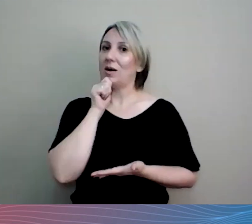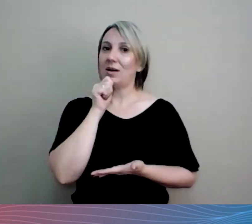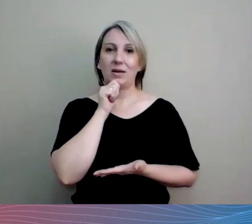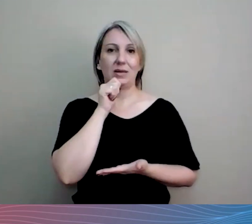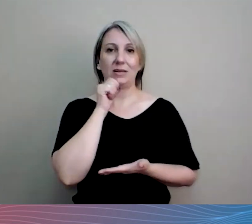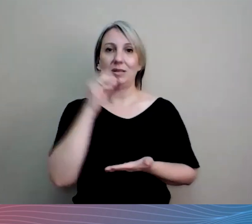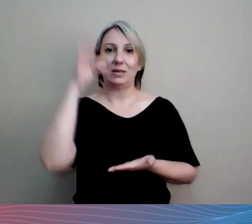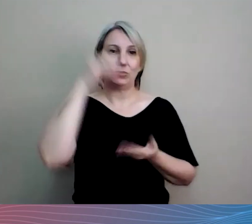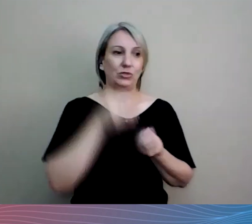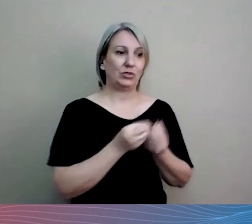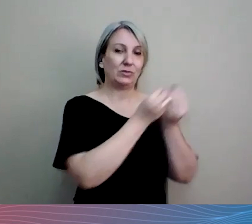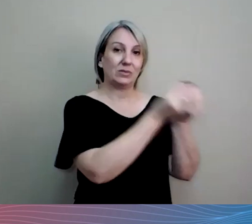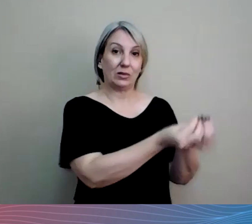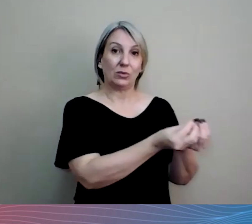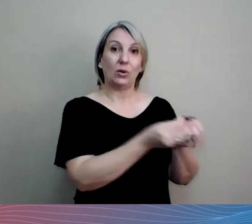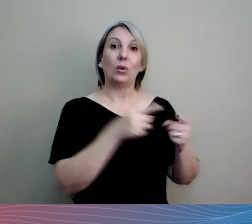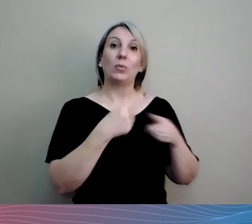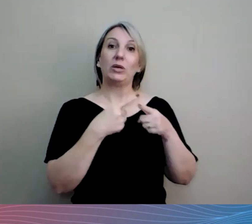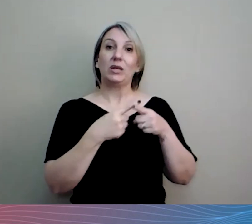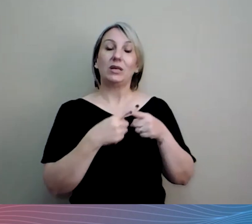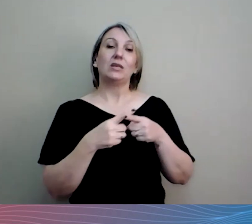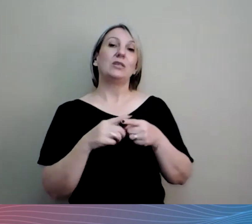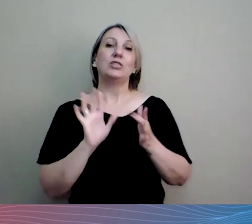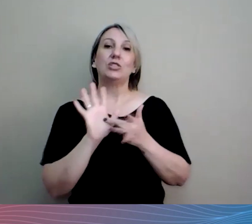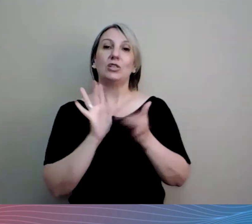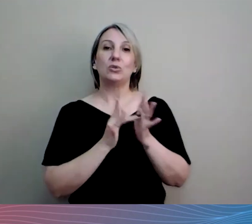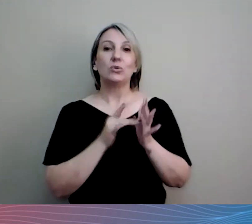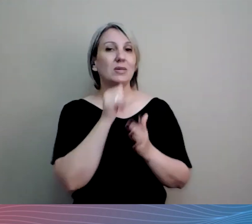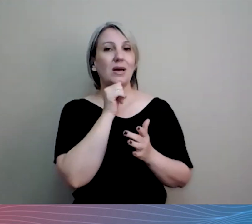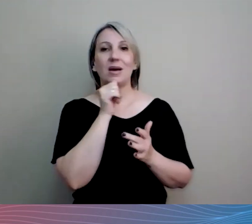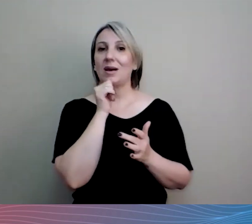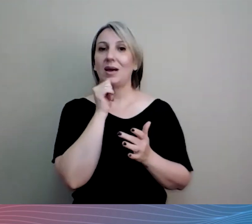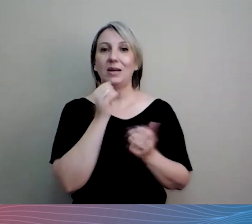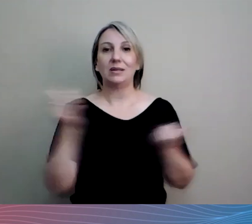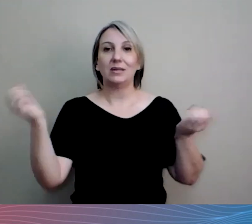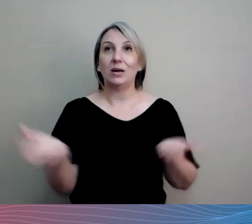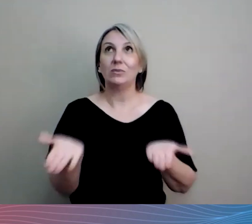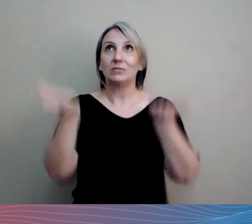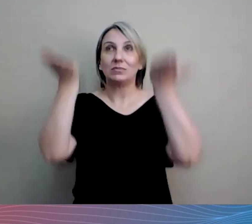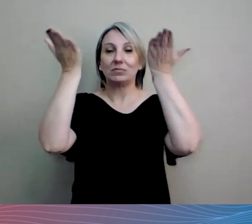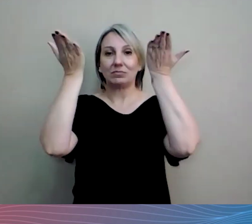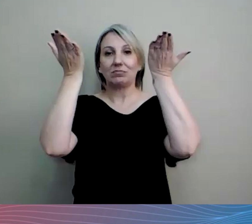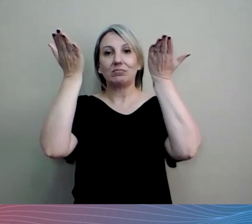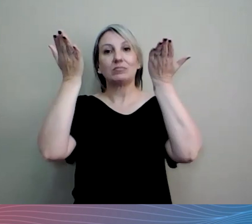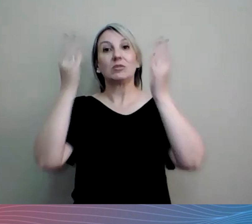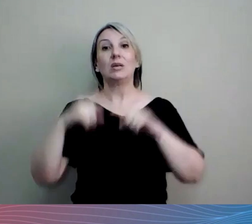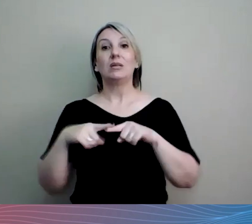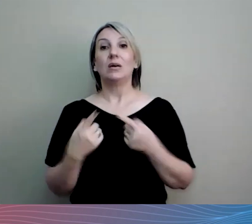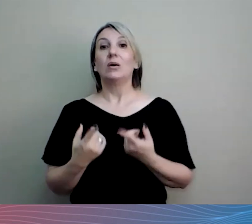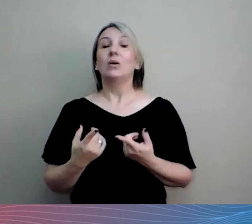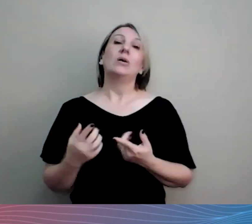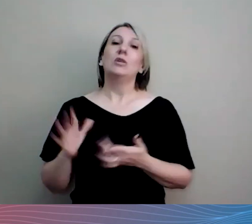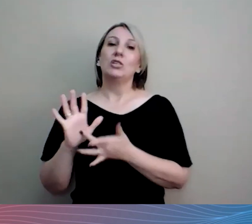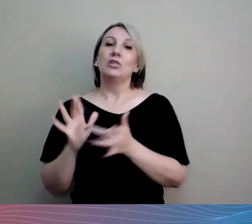tinha sido glorificado. Então Jesus tinha que morrer na cruz, realizar a redenção e Deus